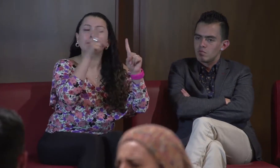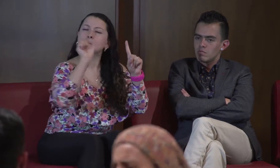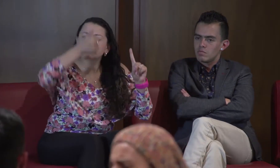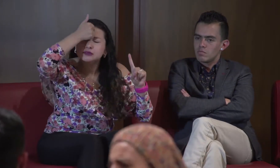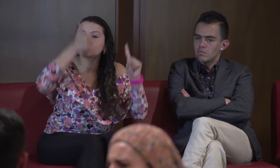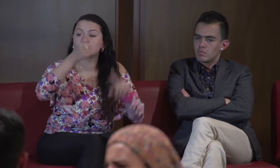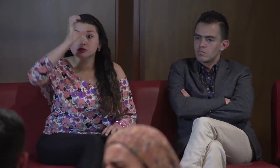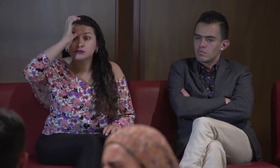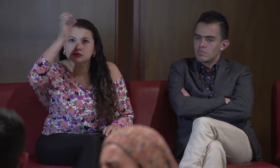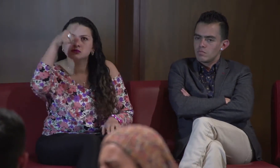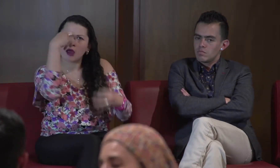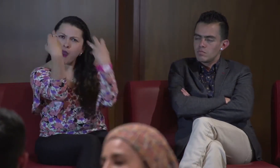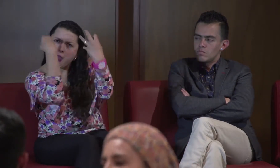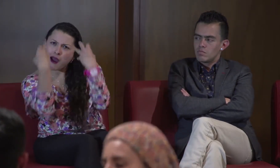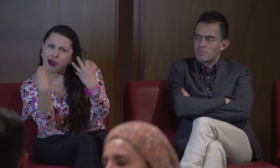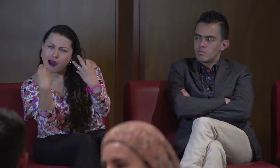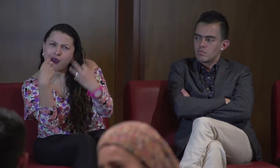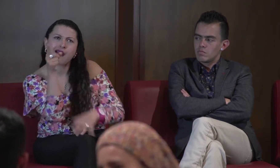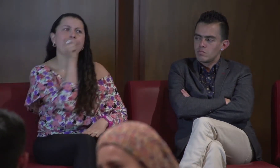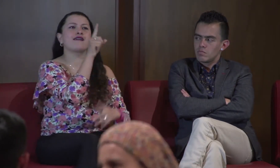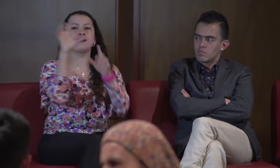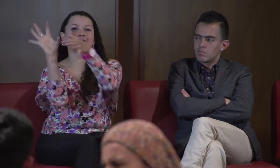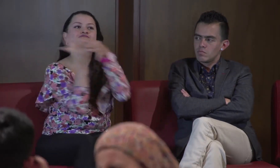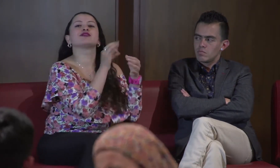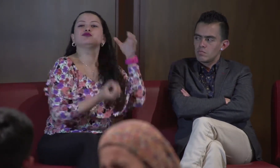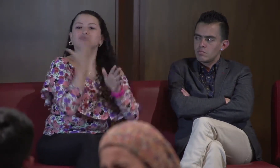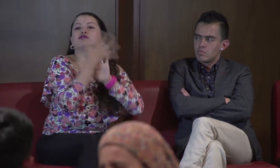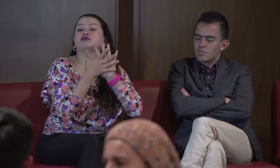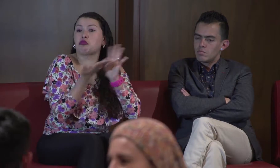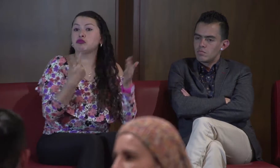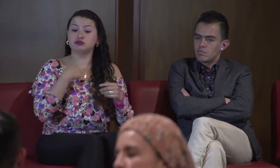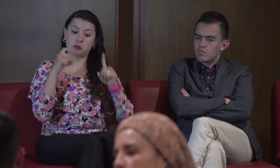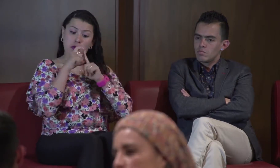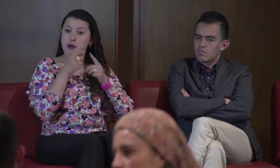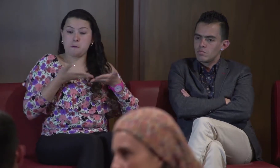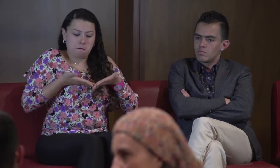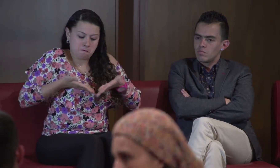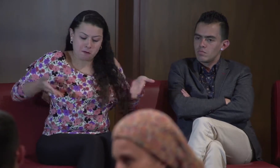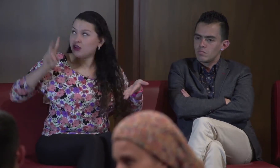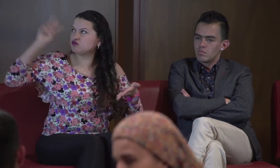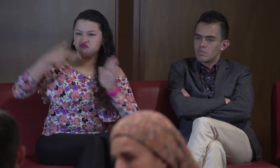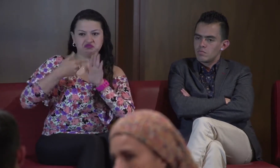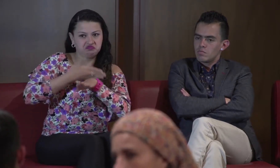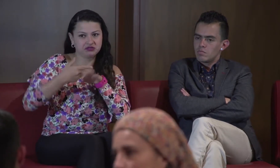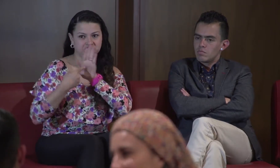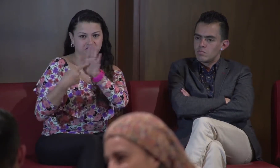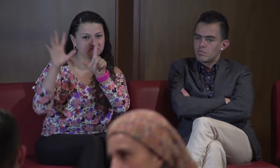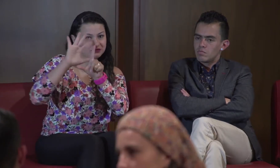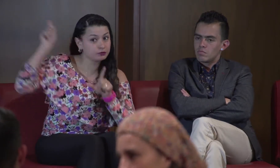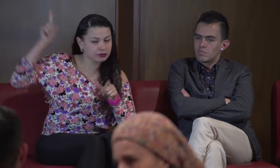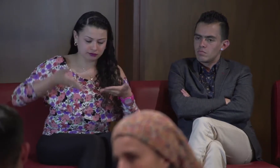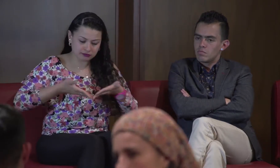solamente creáramos o diéramos el concepto, sino que la comunidad sorda dentro de su uso particular de la lengua de señas lo pudiera comprender y lo